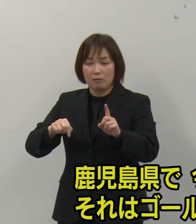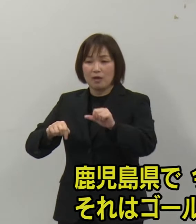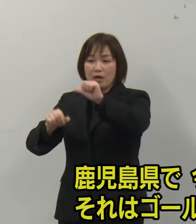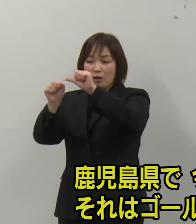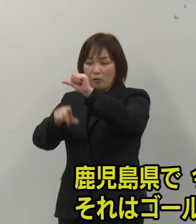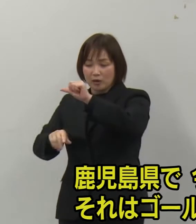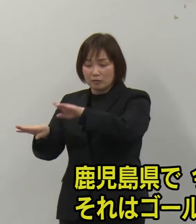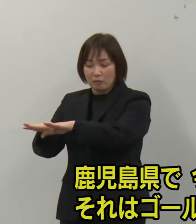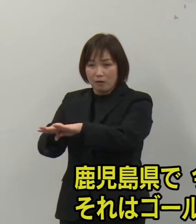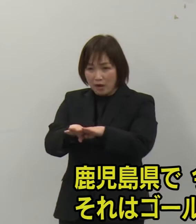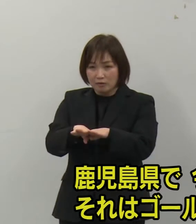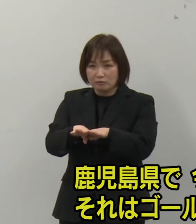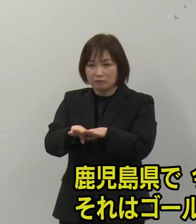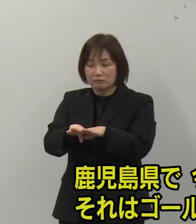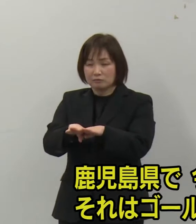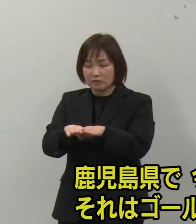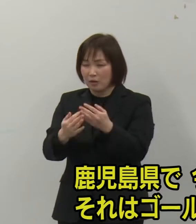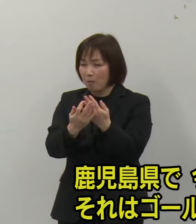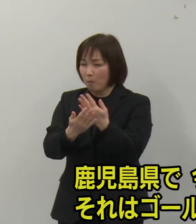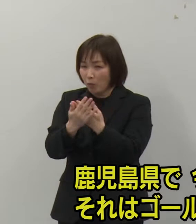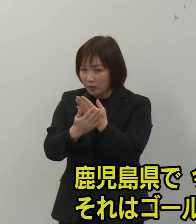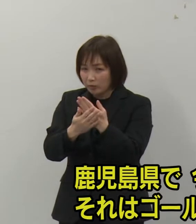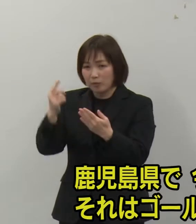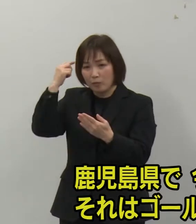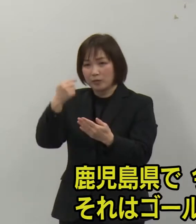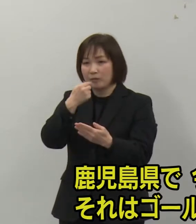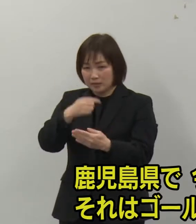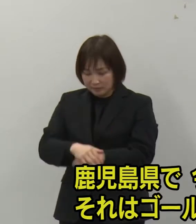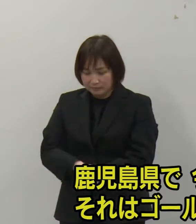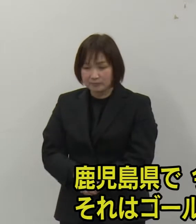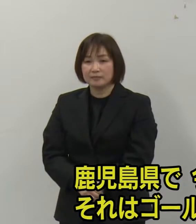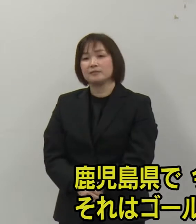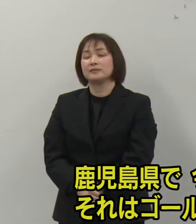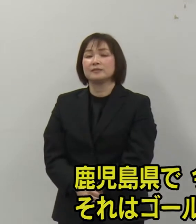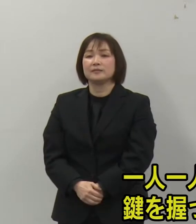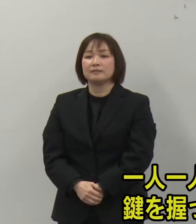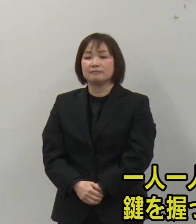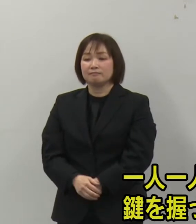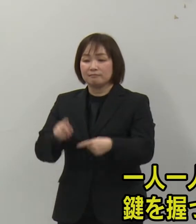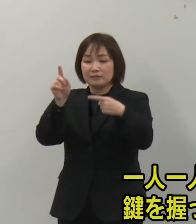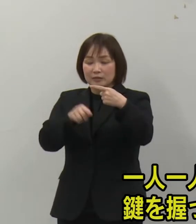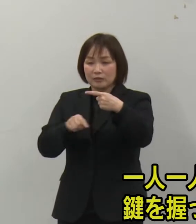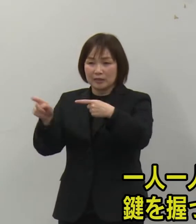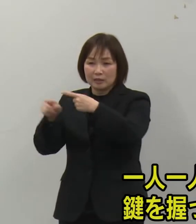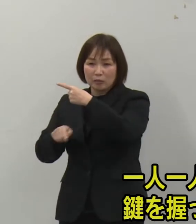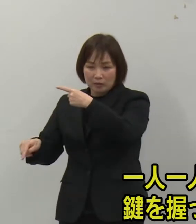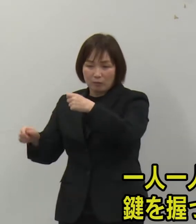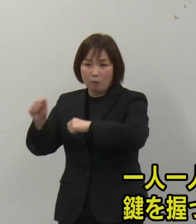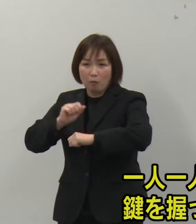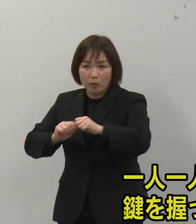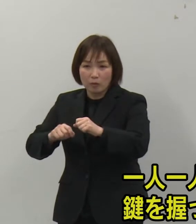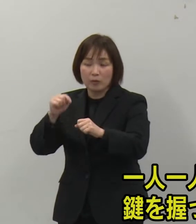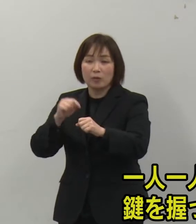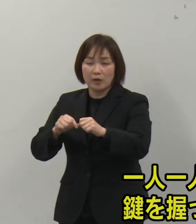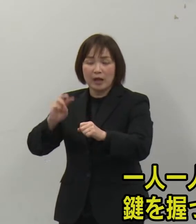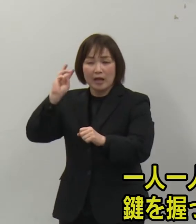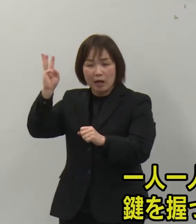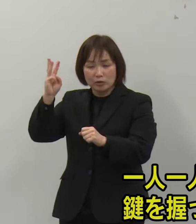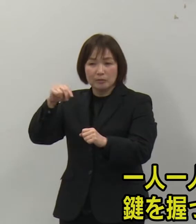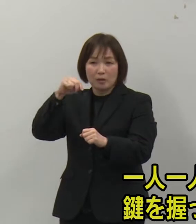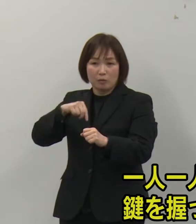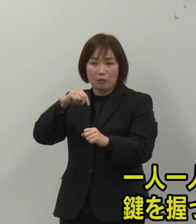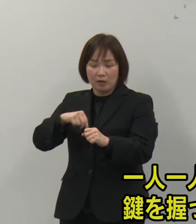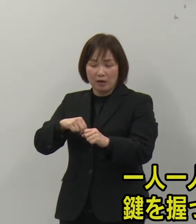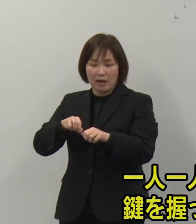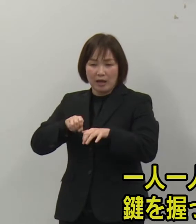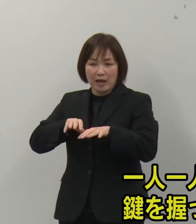ンウィークにかかっていると、そういうふうに思っております。一人一人の行動が、この鹿児島が